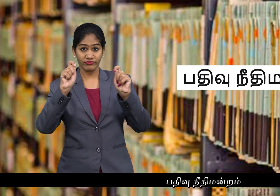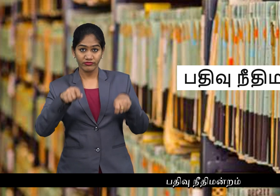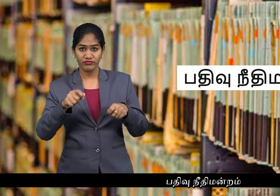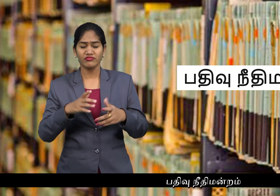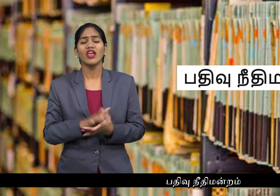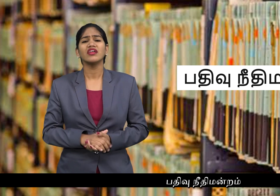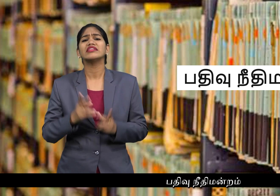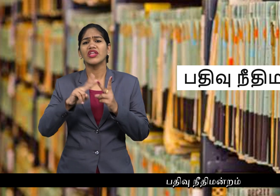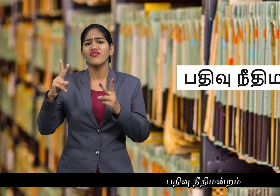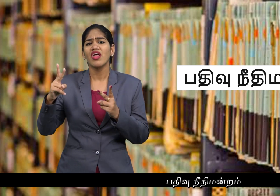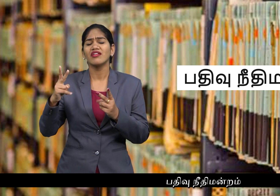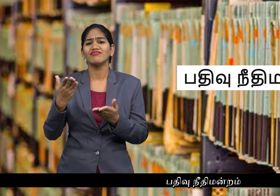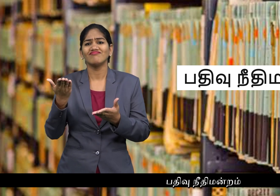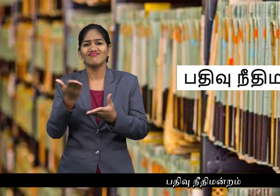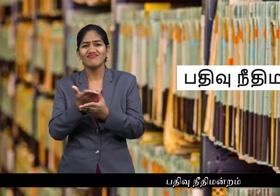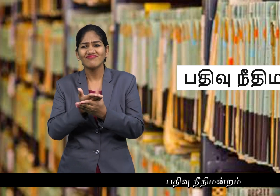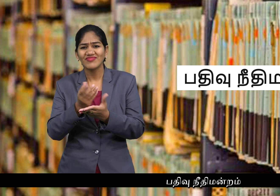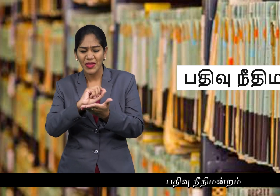பதிவு நீதிமன்றம்.